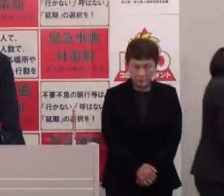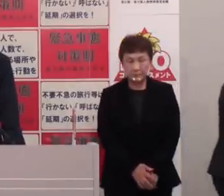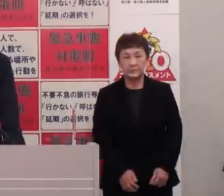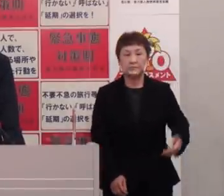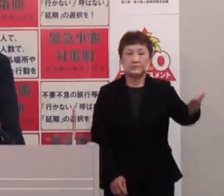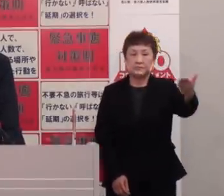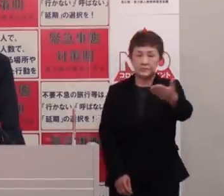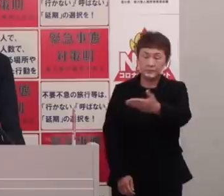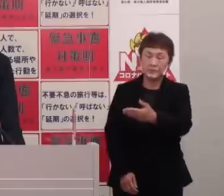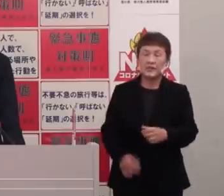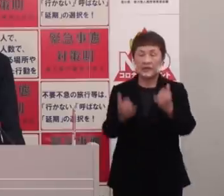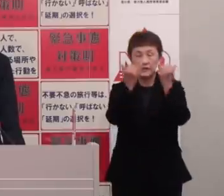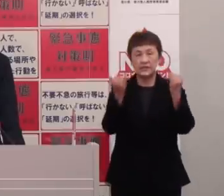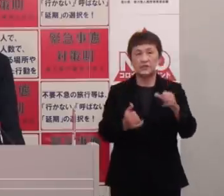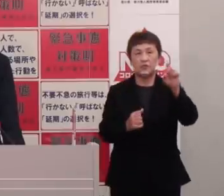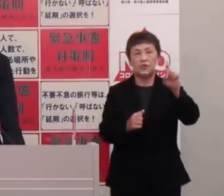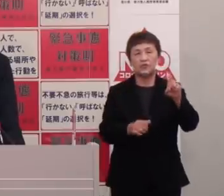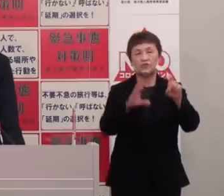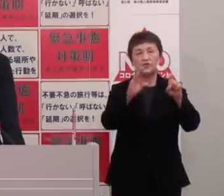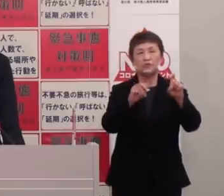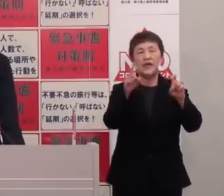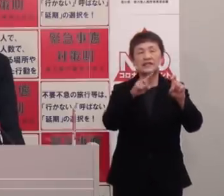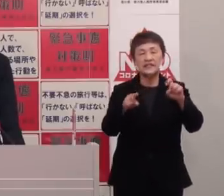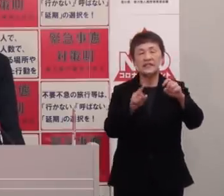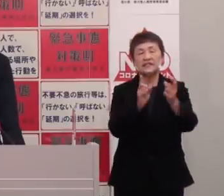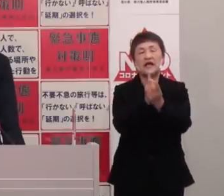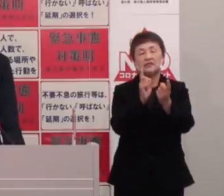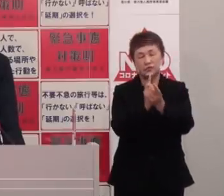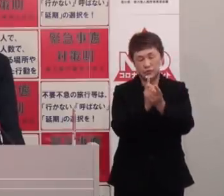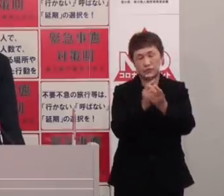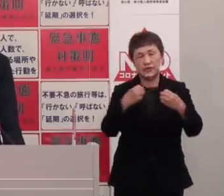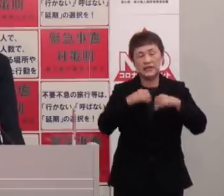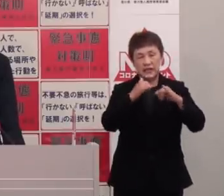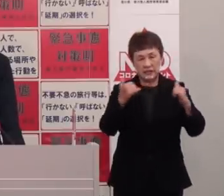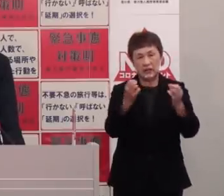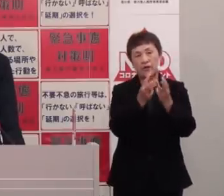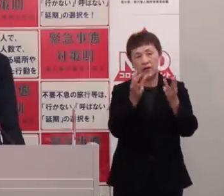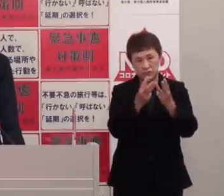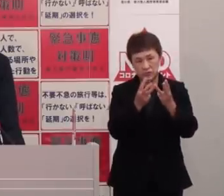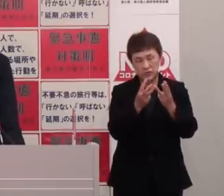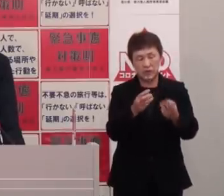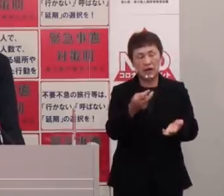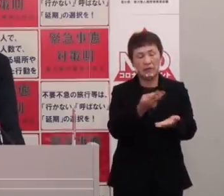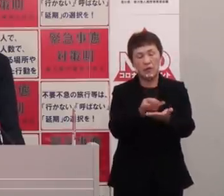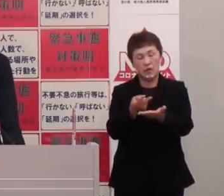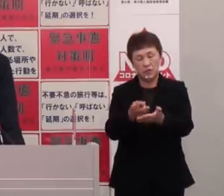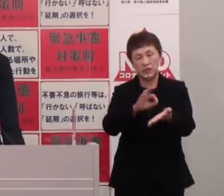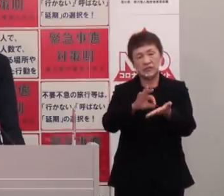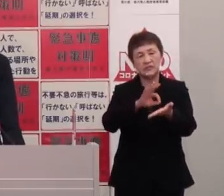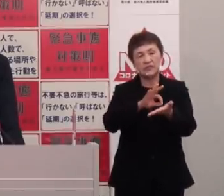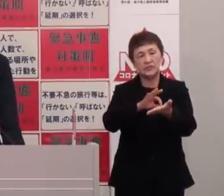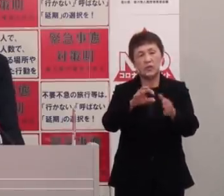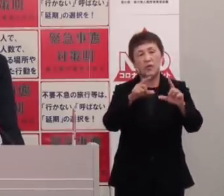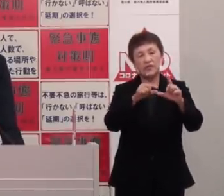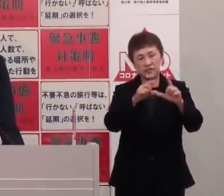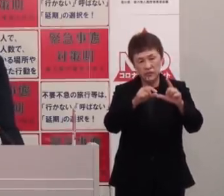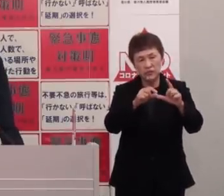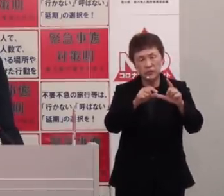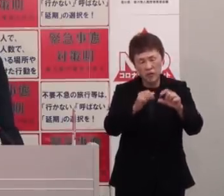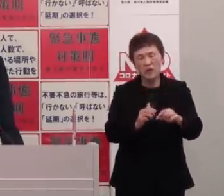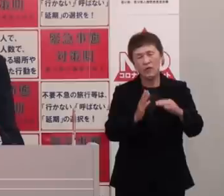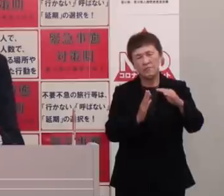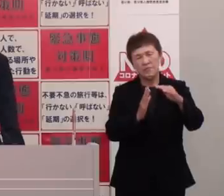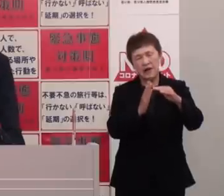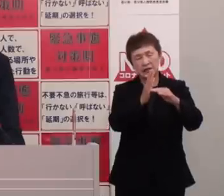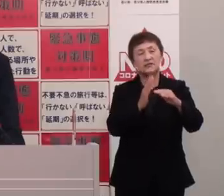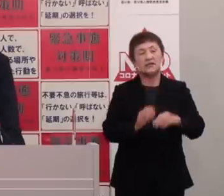人口10万人あたりの感染者数だったりとか、先ほどおっしゃられたように、病床の使用率もステージ4を超えてきて、まあ、かなり県